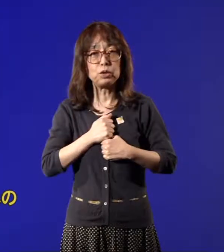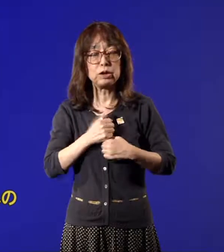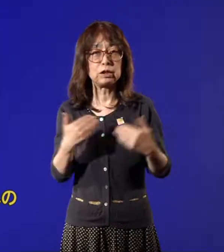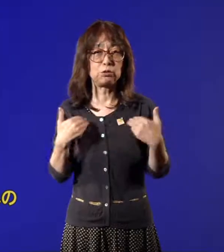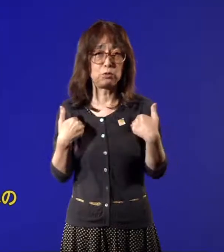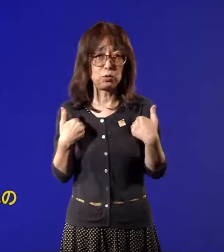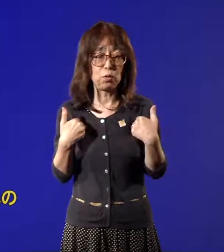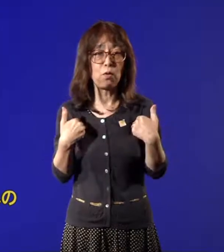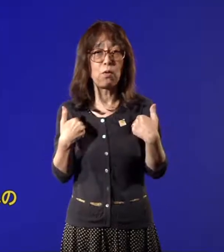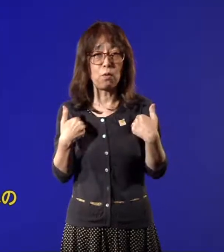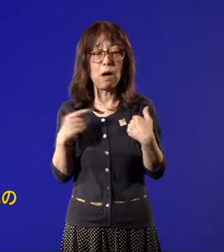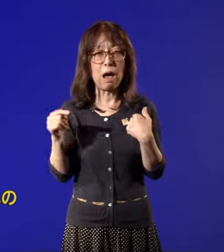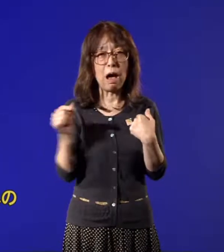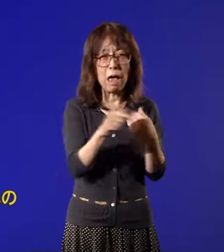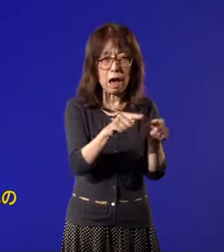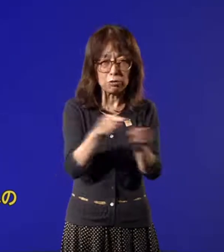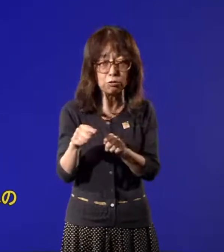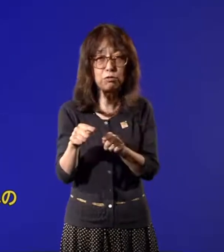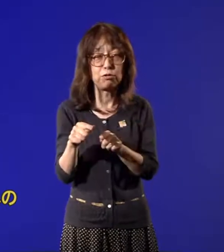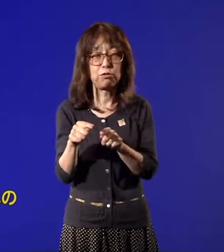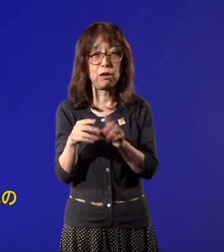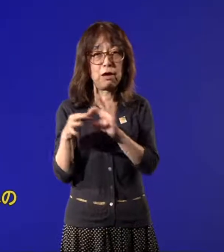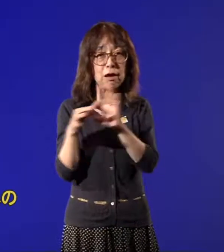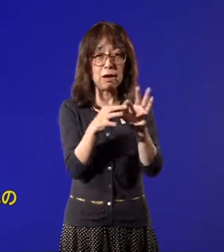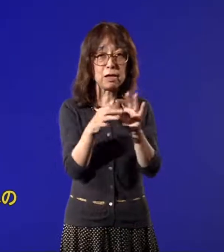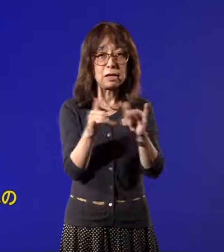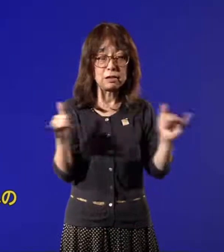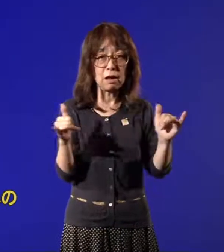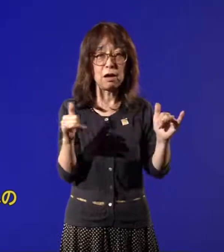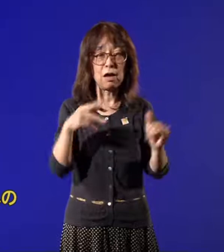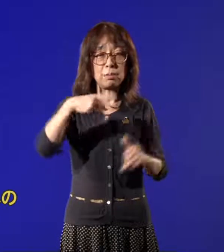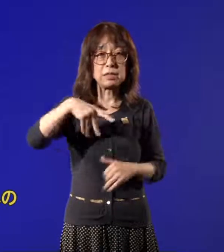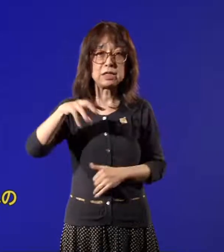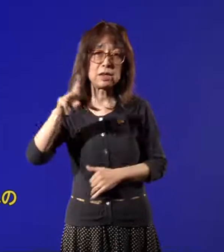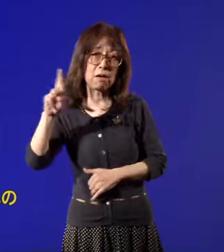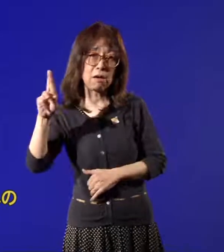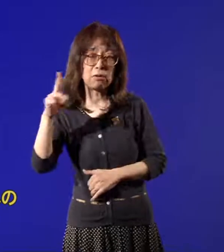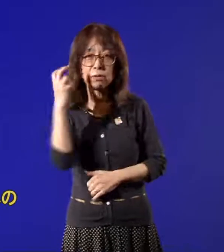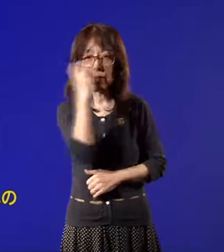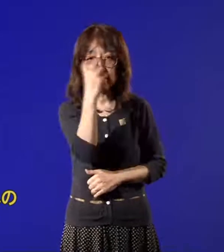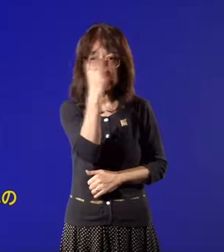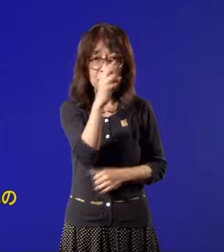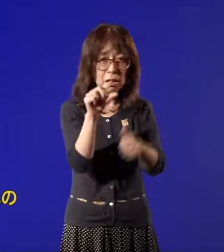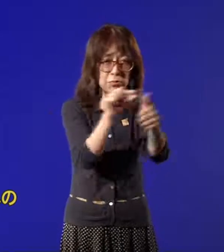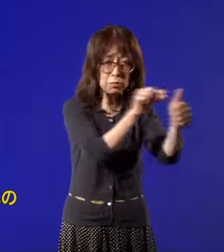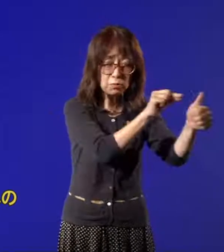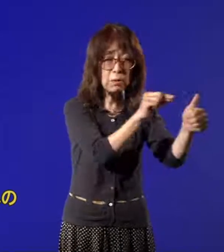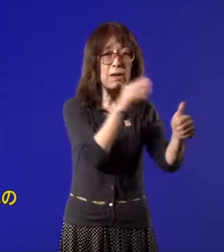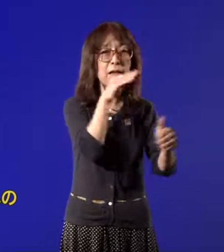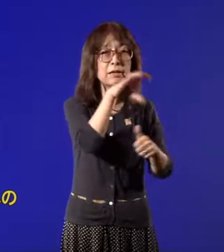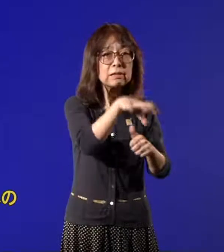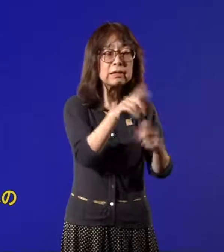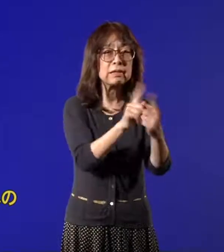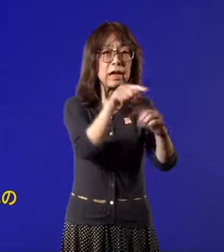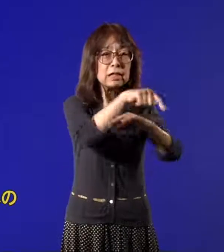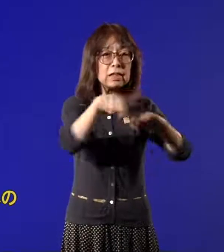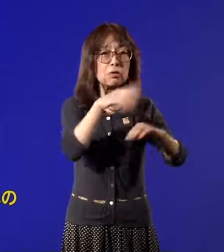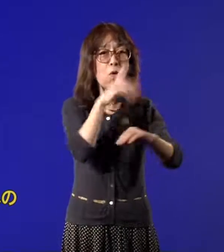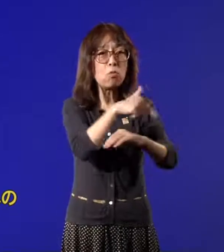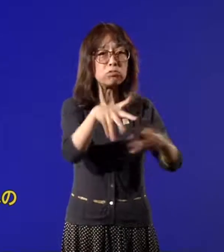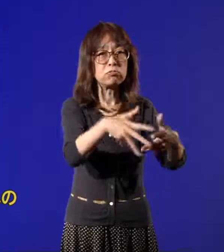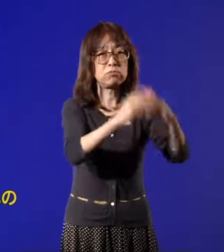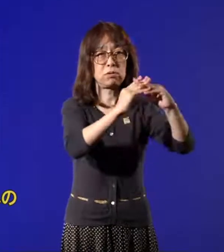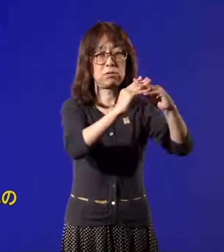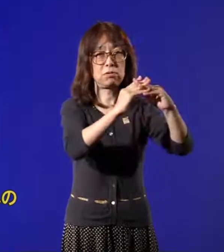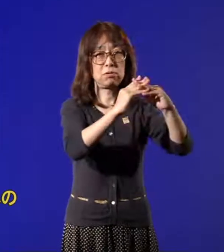早く関係の方々の PCR 検査などをする、あるいは現地対策本部を立ち上げるというような対策でです